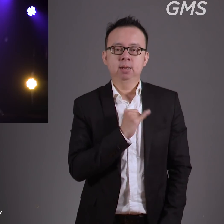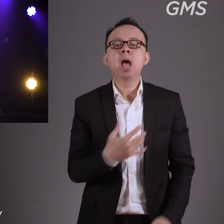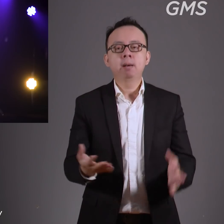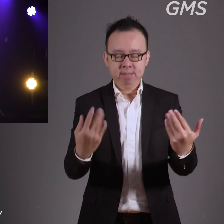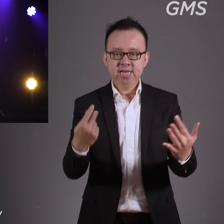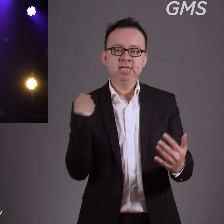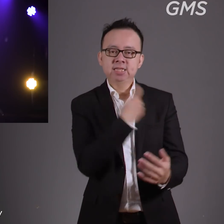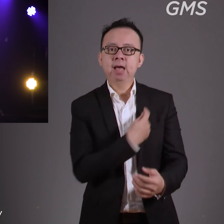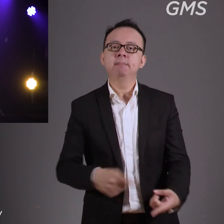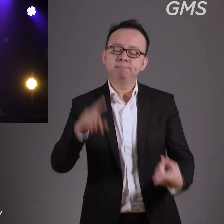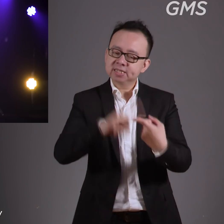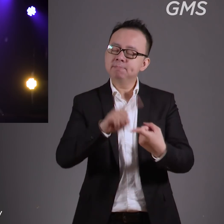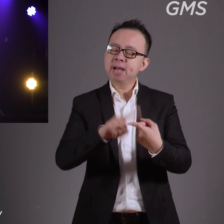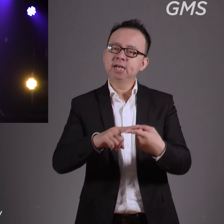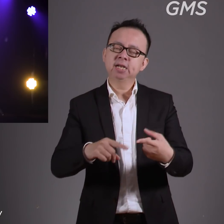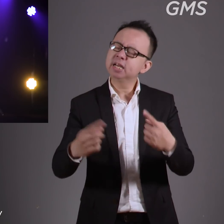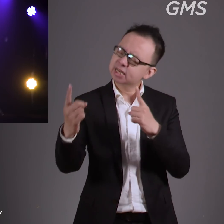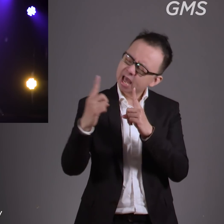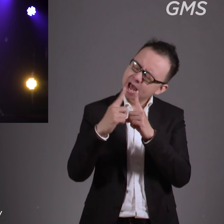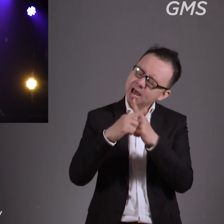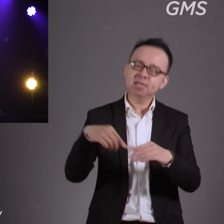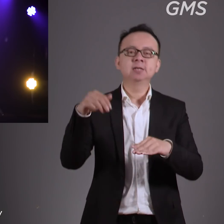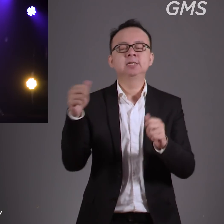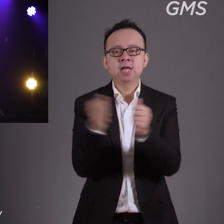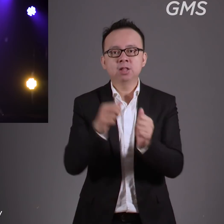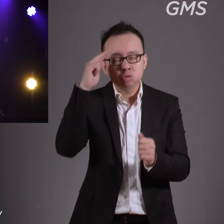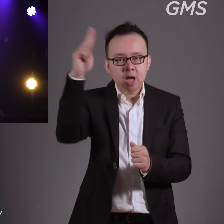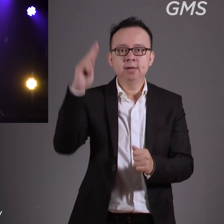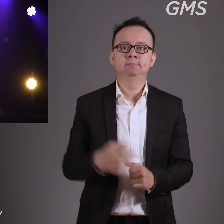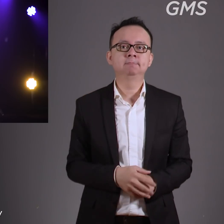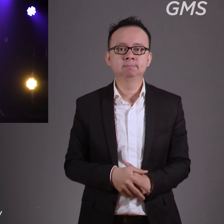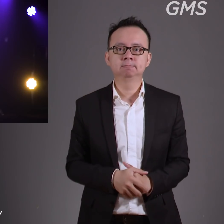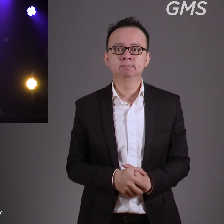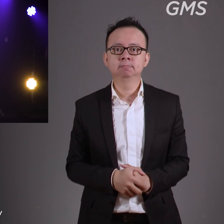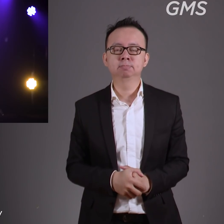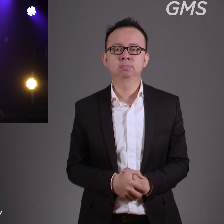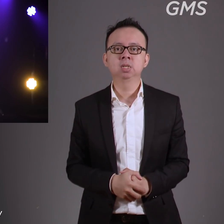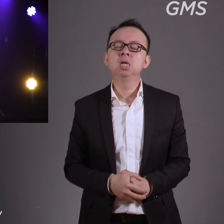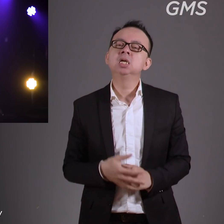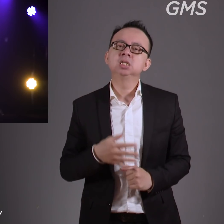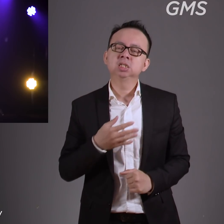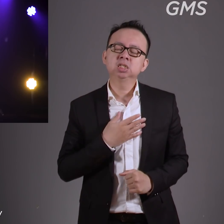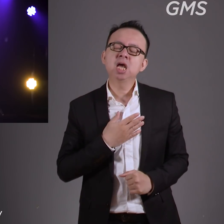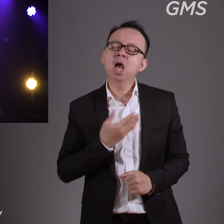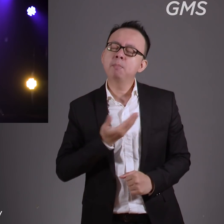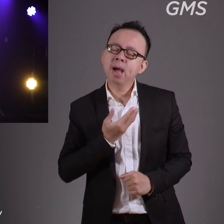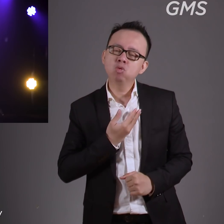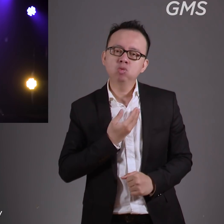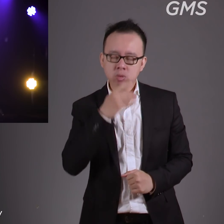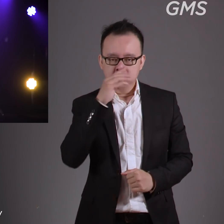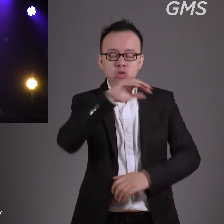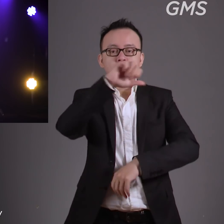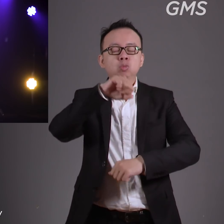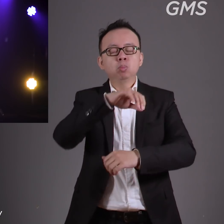dengan Tuhan, tiada yang berkat seperti itu bagi family. Saya ingin sekali menurunkan ke anak-anak